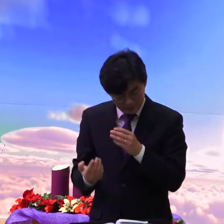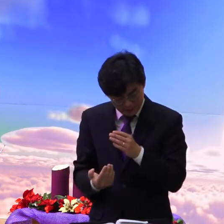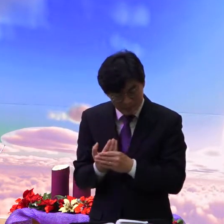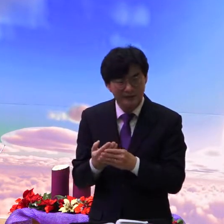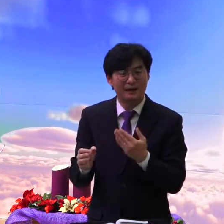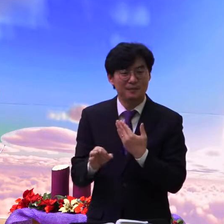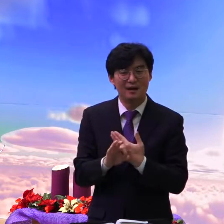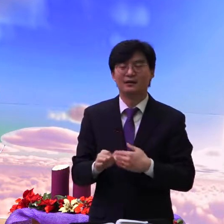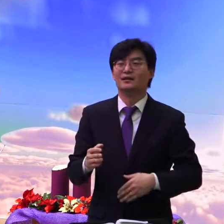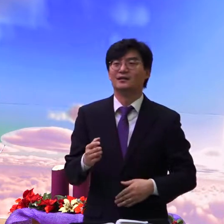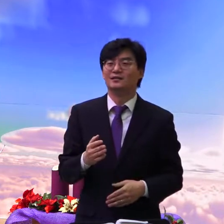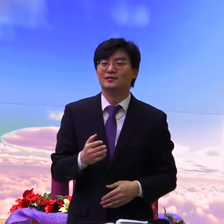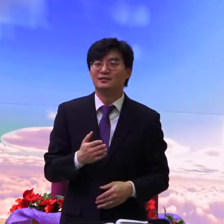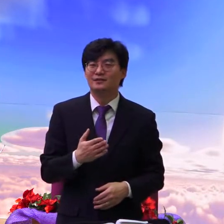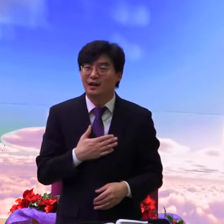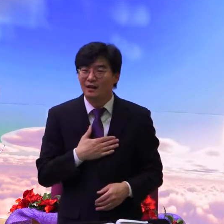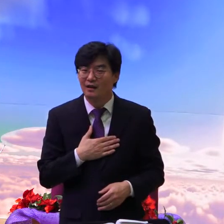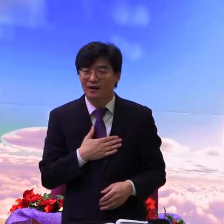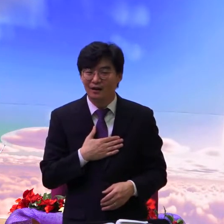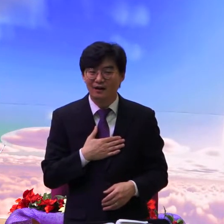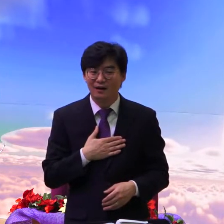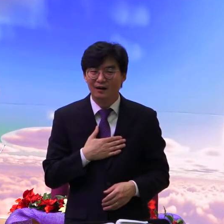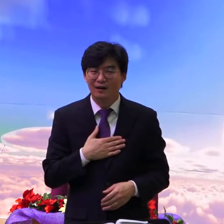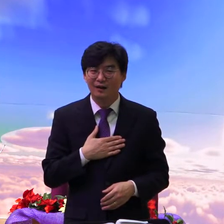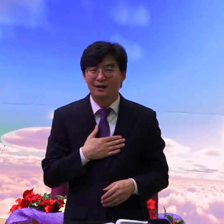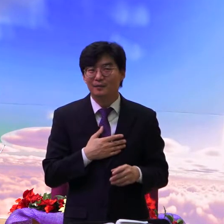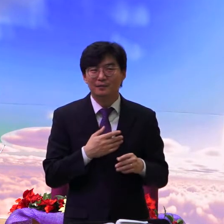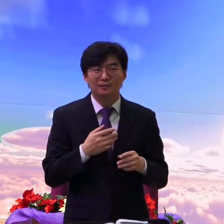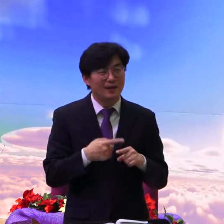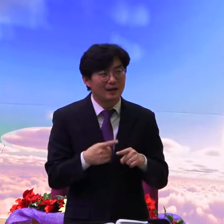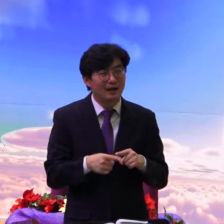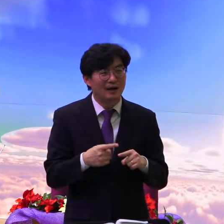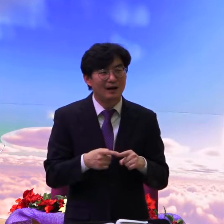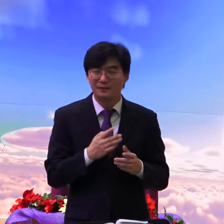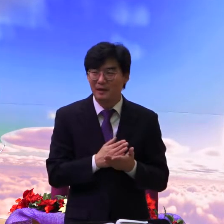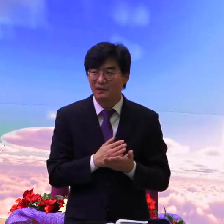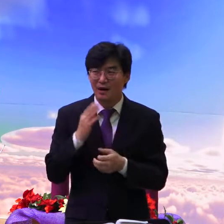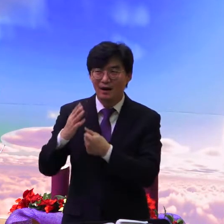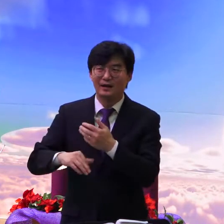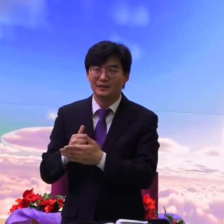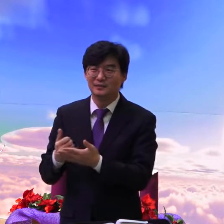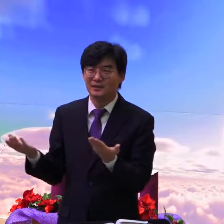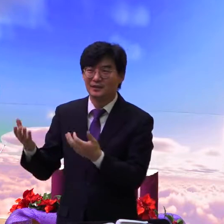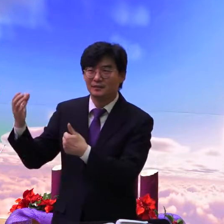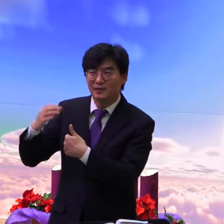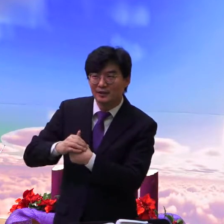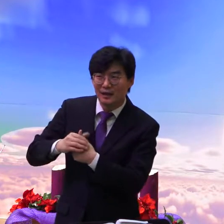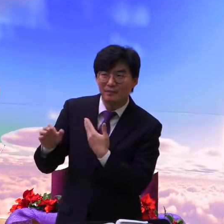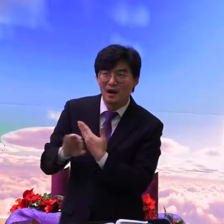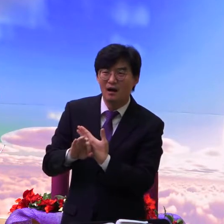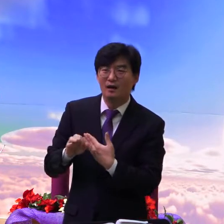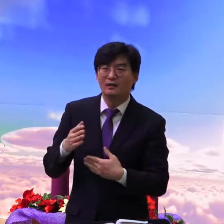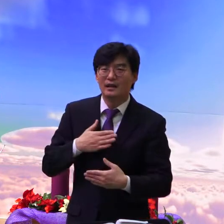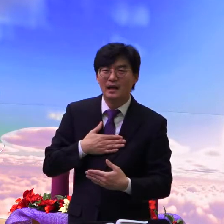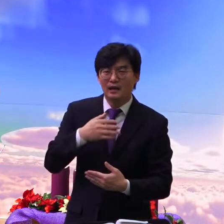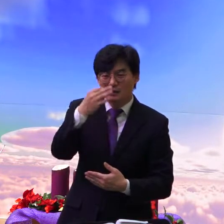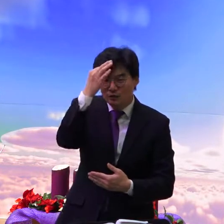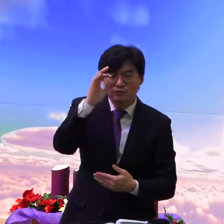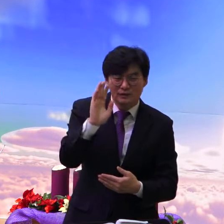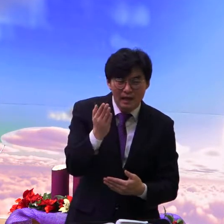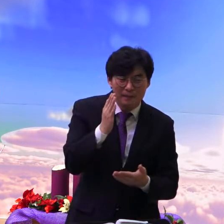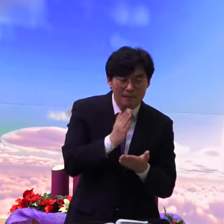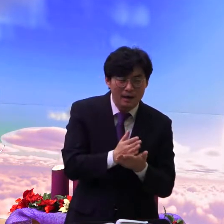내가 제안하는 그런 것들 생각하지 않고 하나님이 주신 그 직분과 일에 최선을 다해서